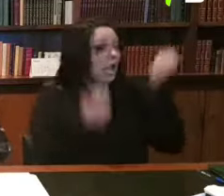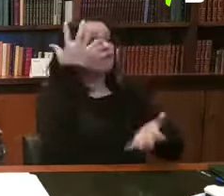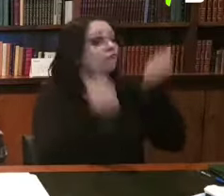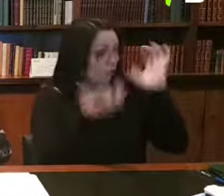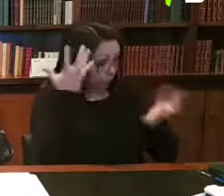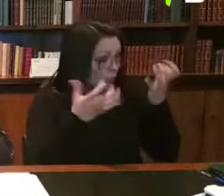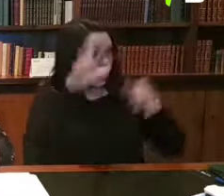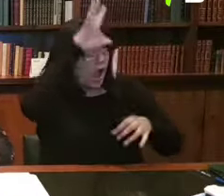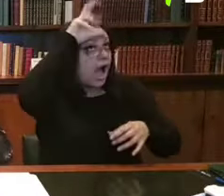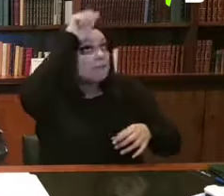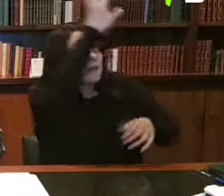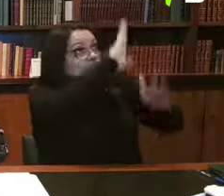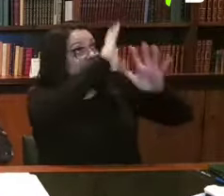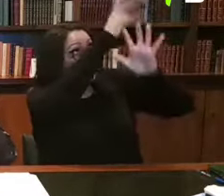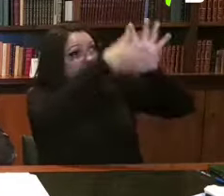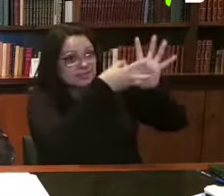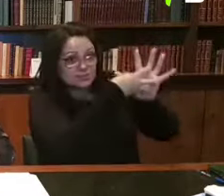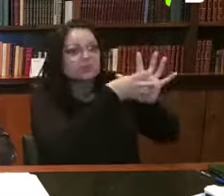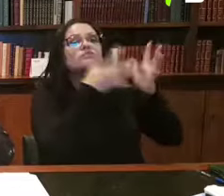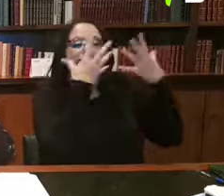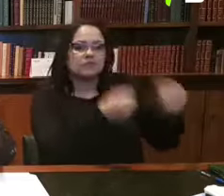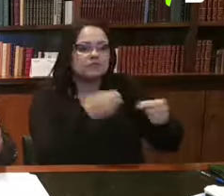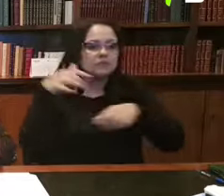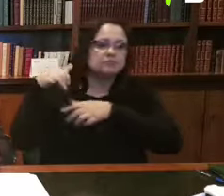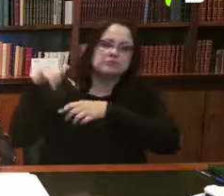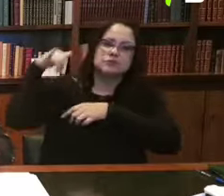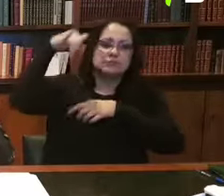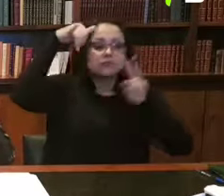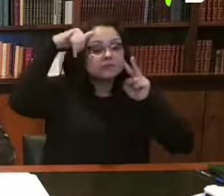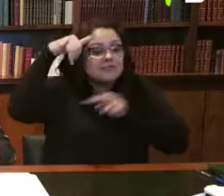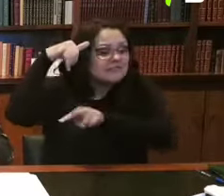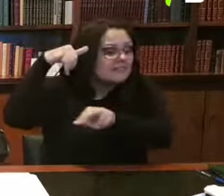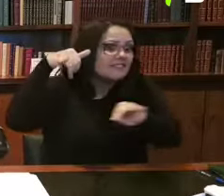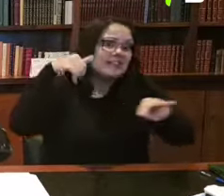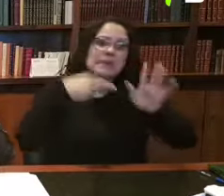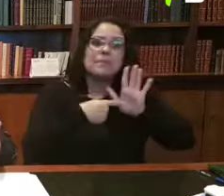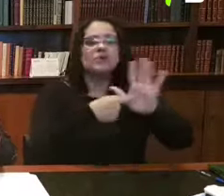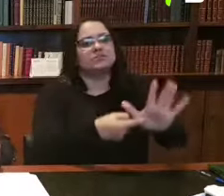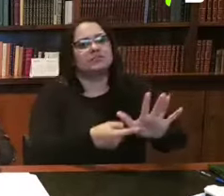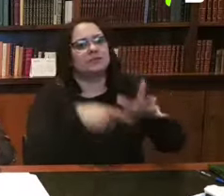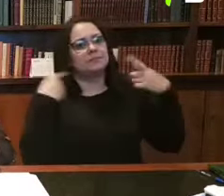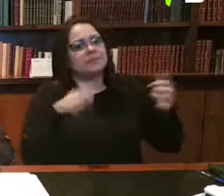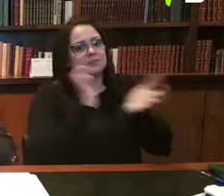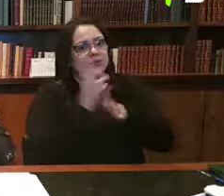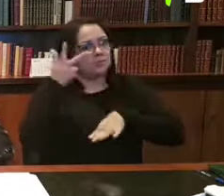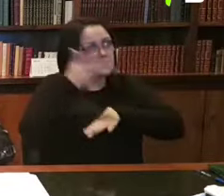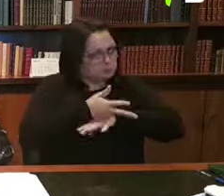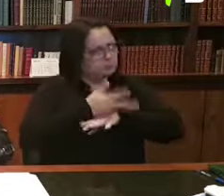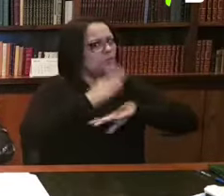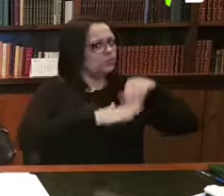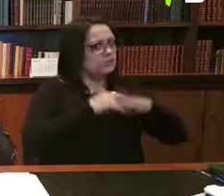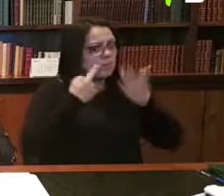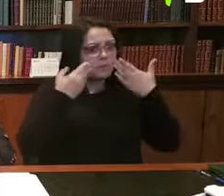da força aérea o avião da presidência da república no sobre eu vou amazonas onde ela quiser ir para mostrar basicamente levando gente na imprensa né